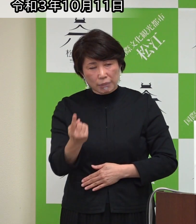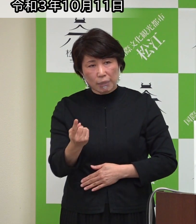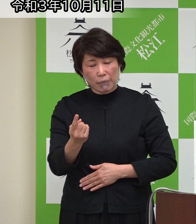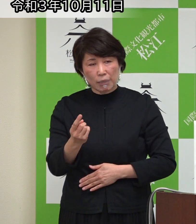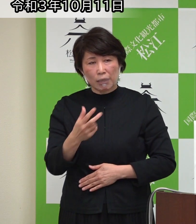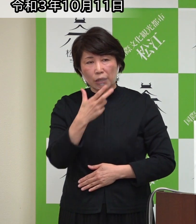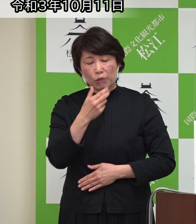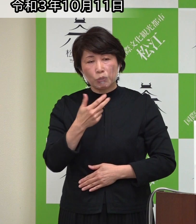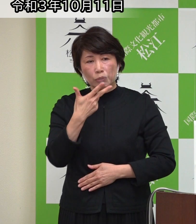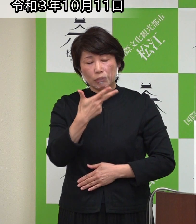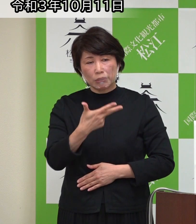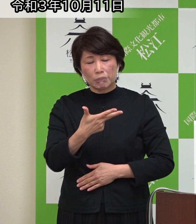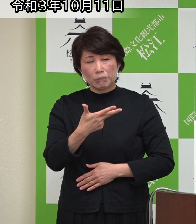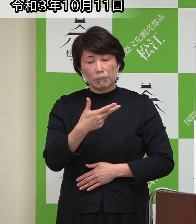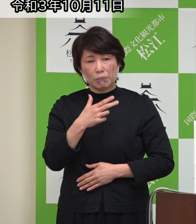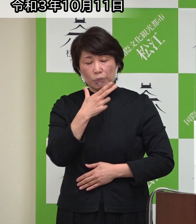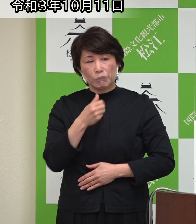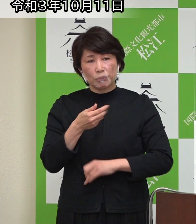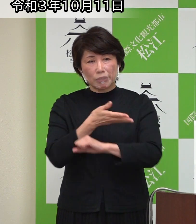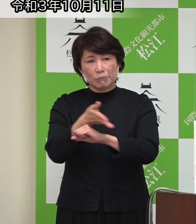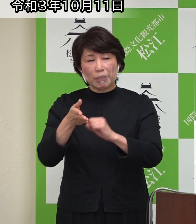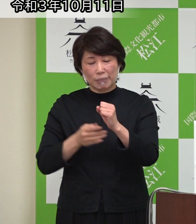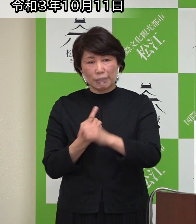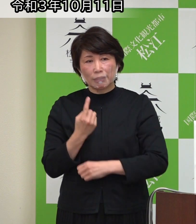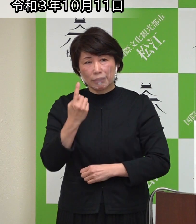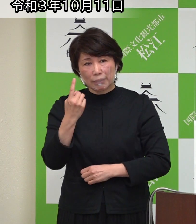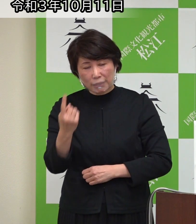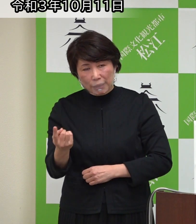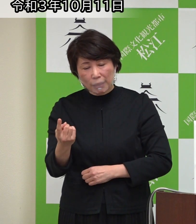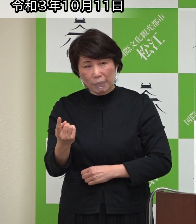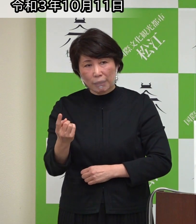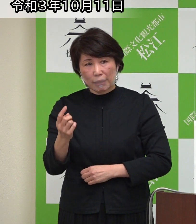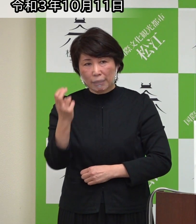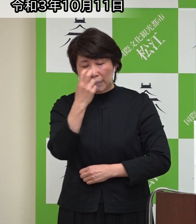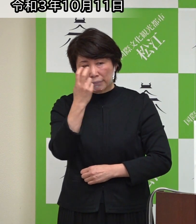まして、今回、視察をさせていただくというものになります。